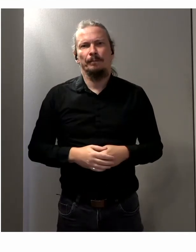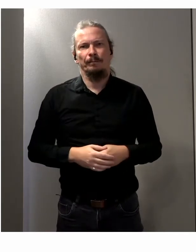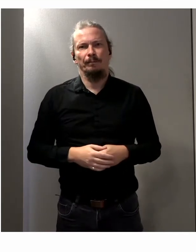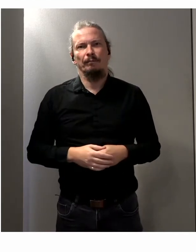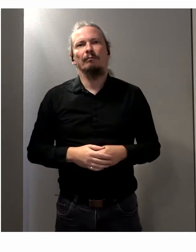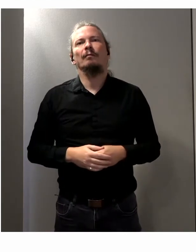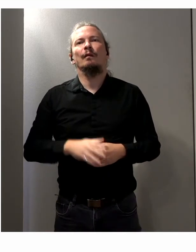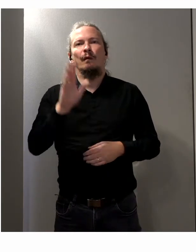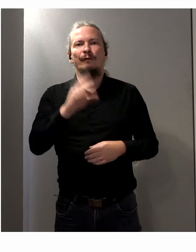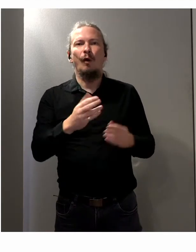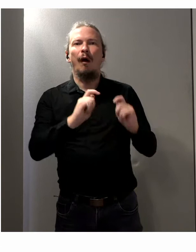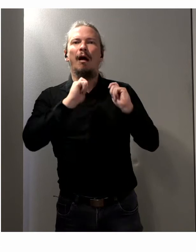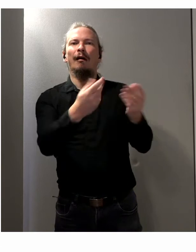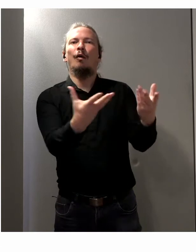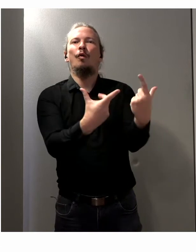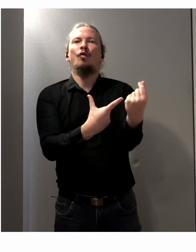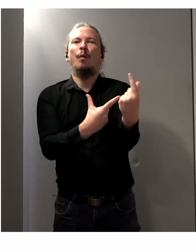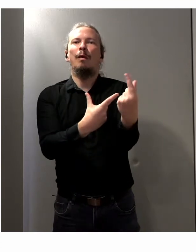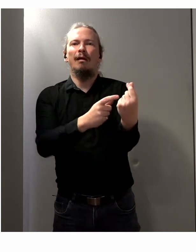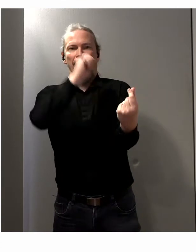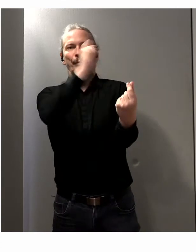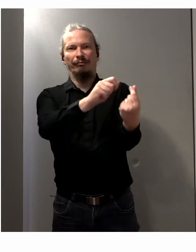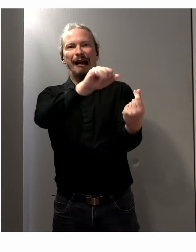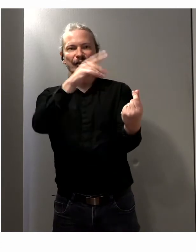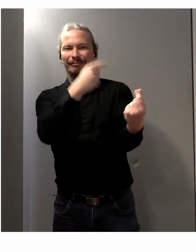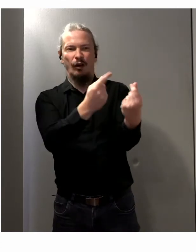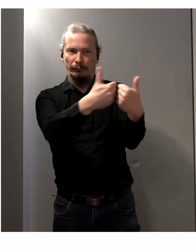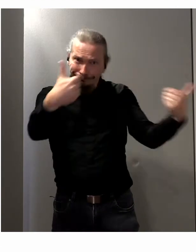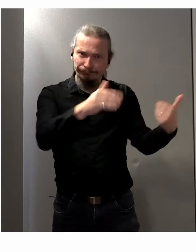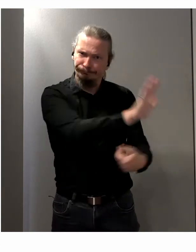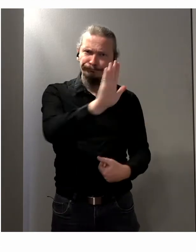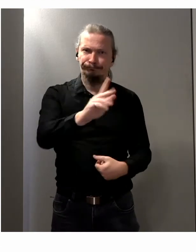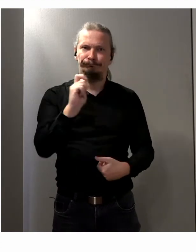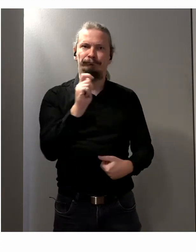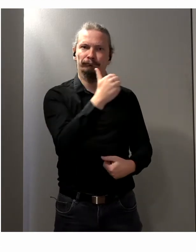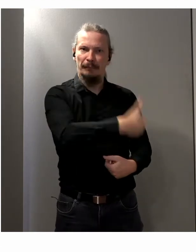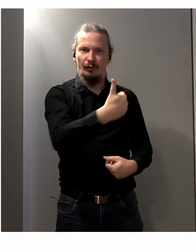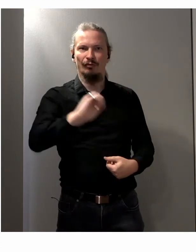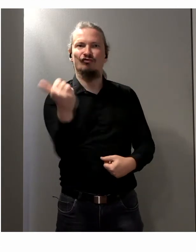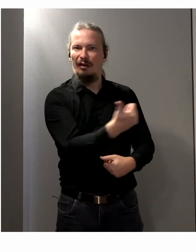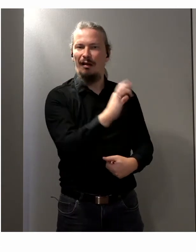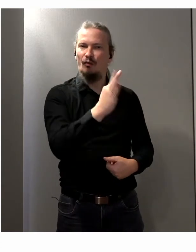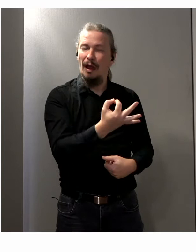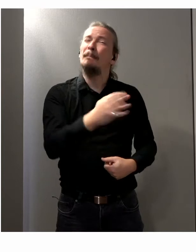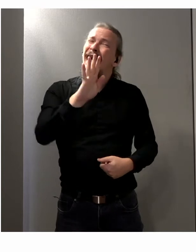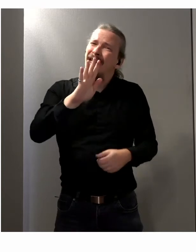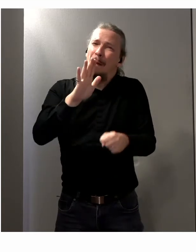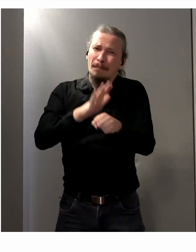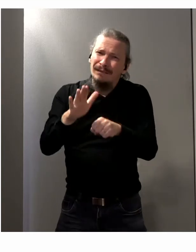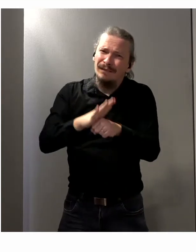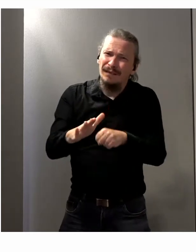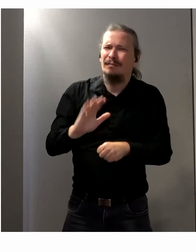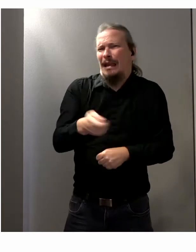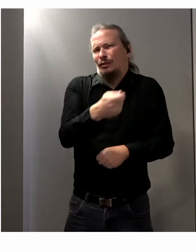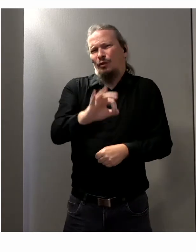la déconjugalisation de l'AAH. Bien sûr, cela ne suffira pas. Et ça n'est pas